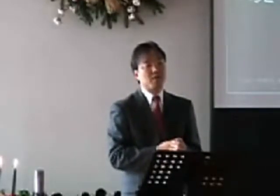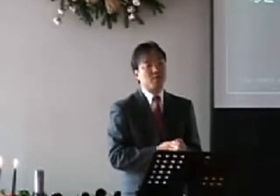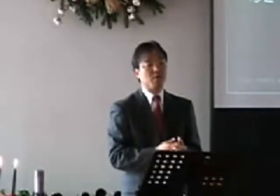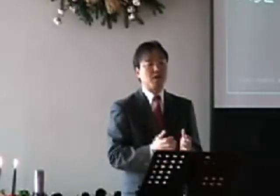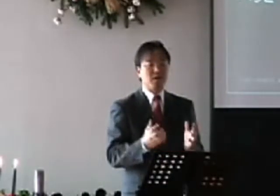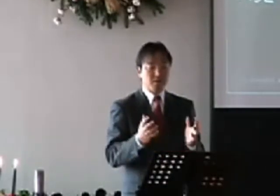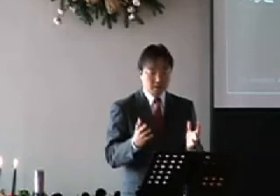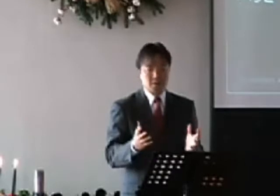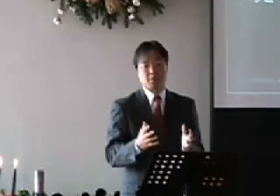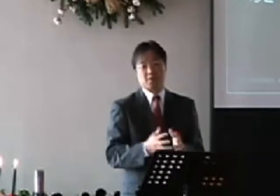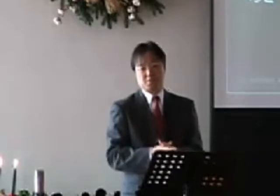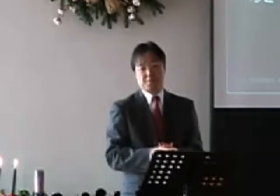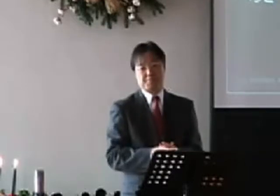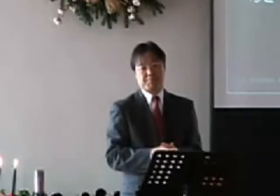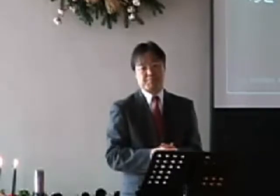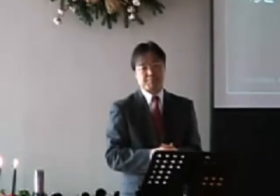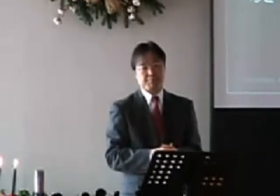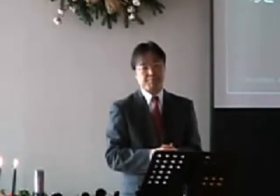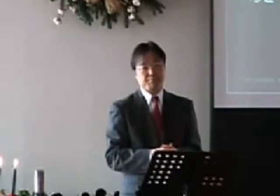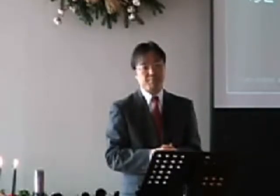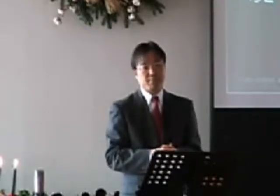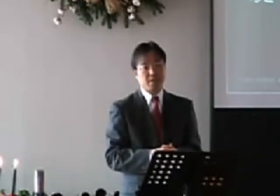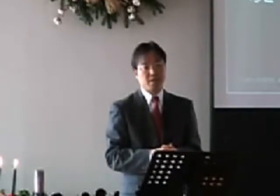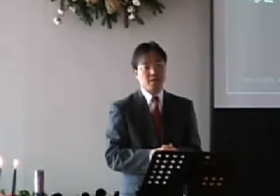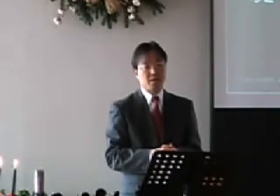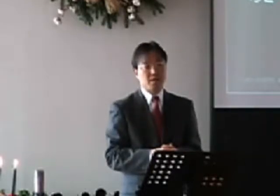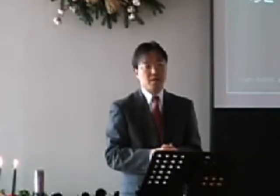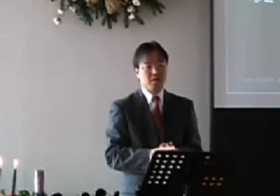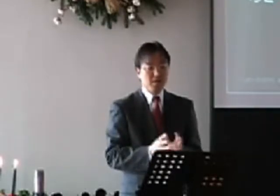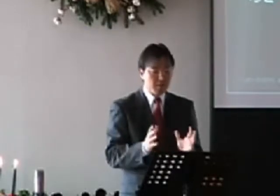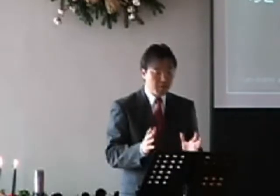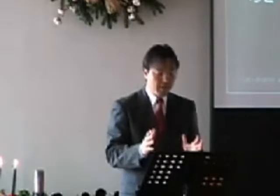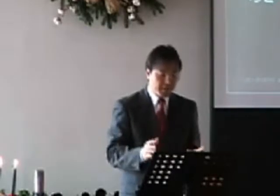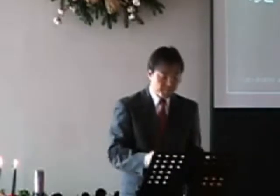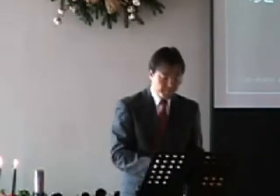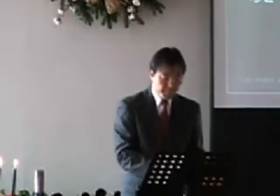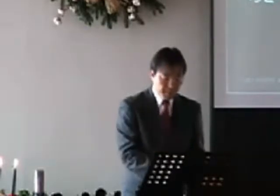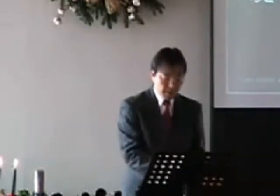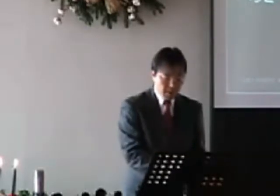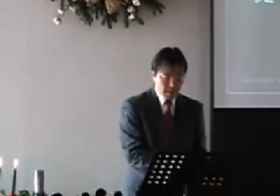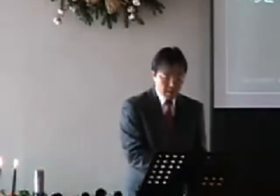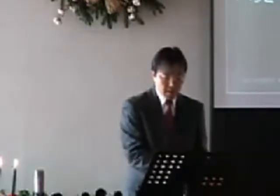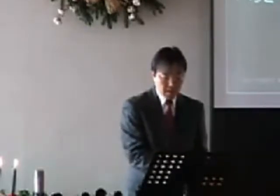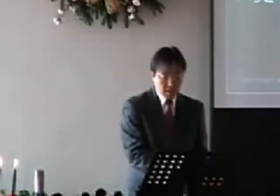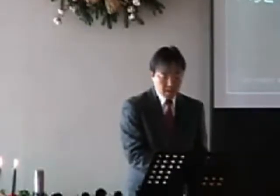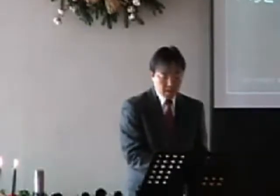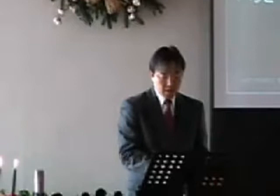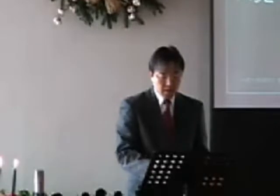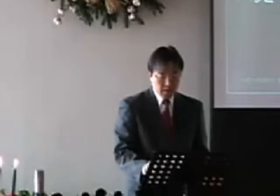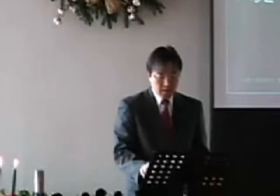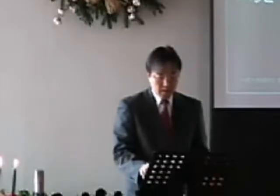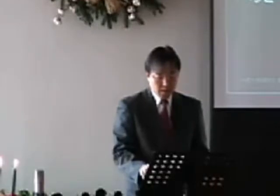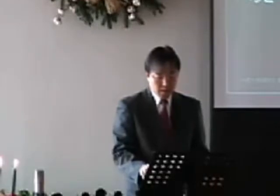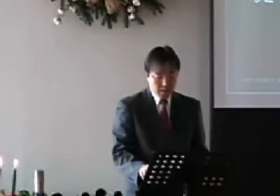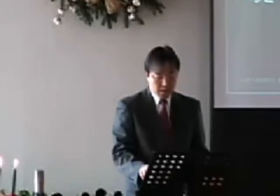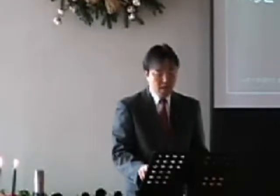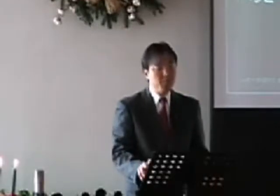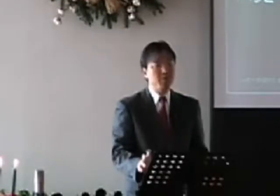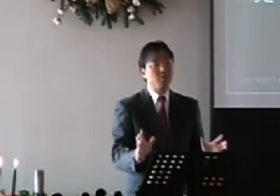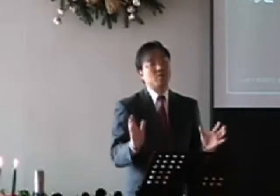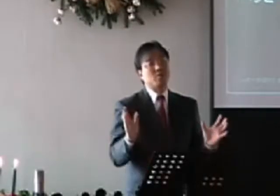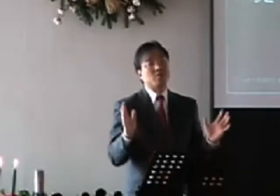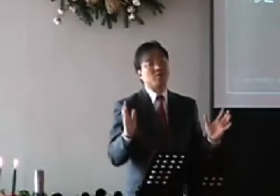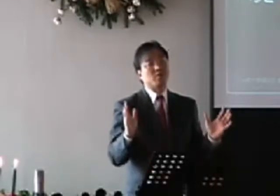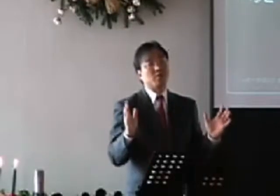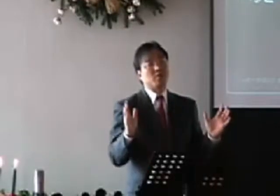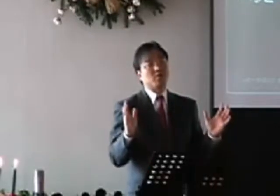もっともっと大変な思いをして、もっともっと苦しい思いをして来てくださった方がいるんですね。それはイエス様なんです